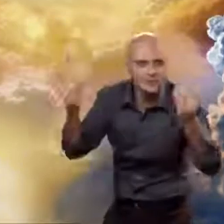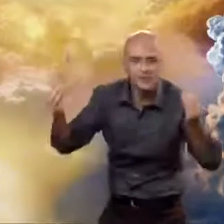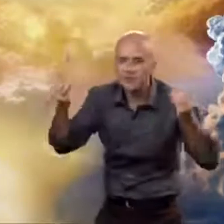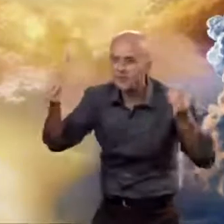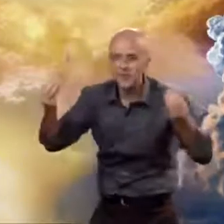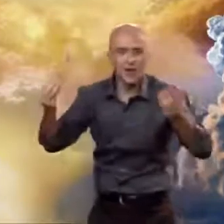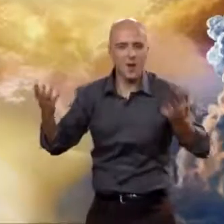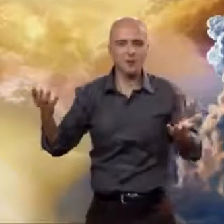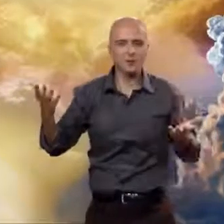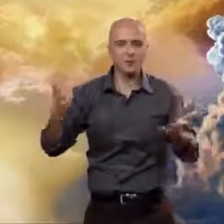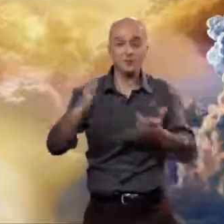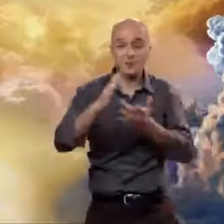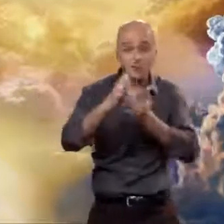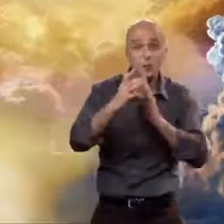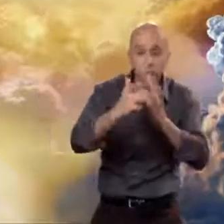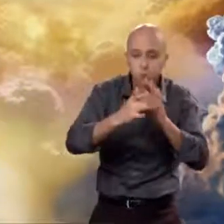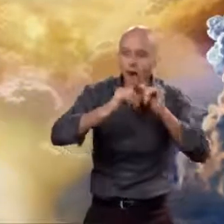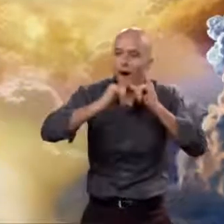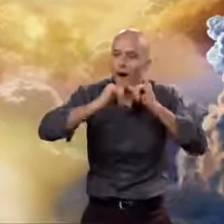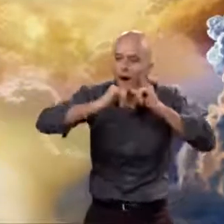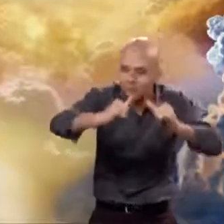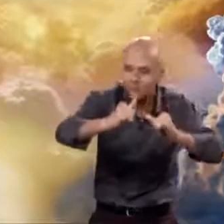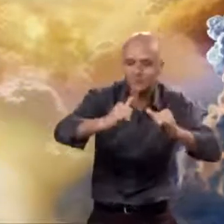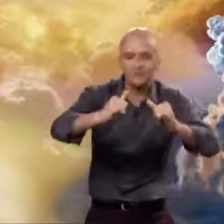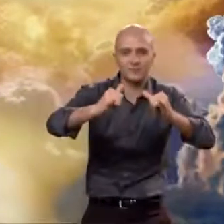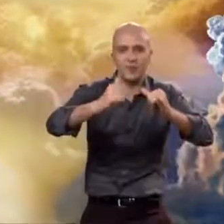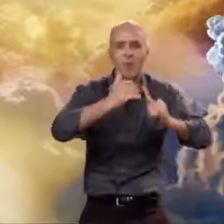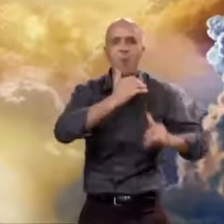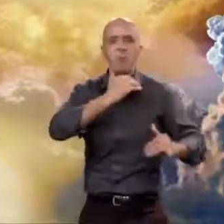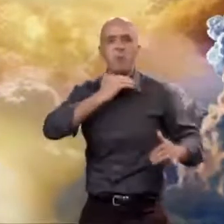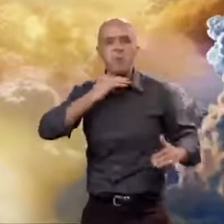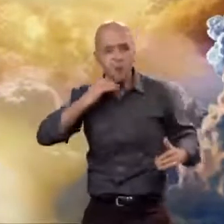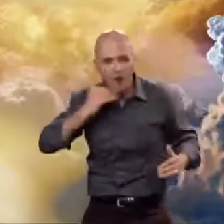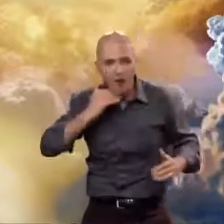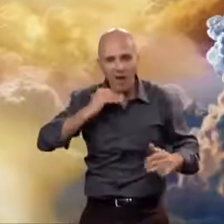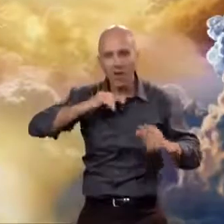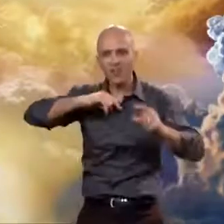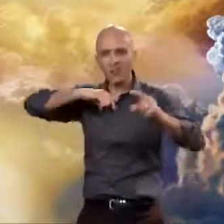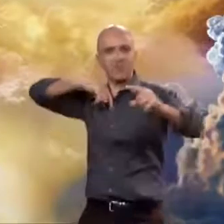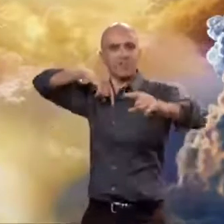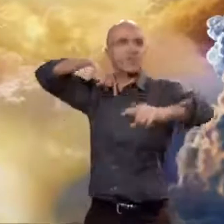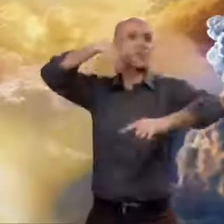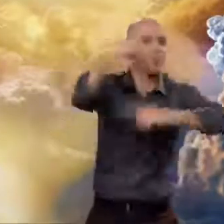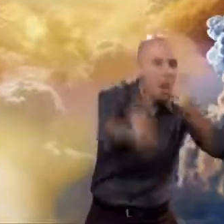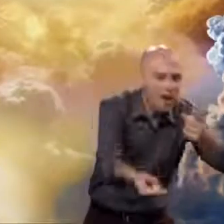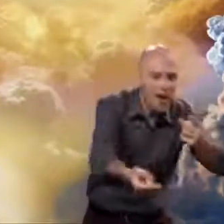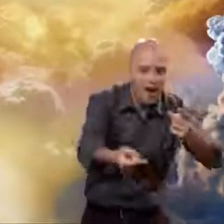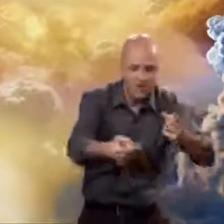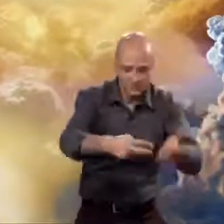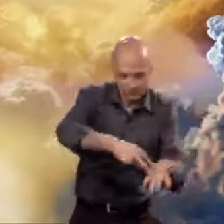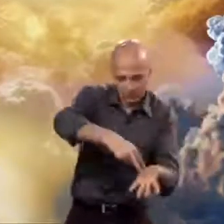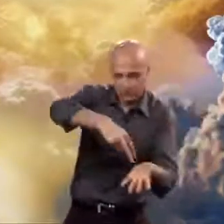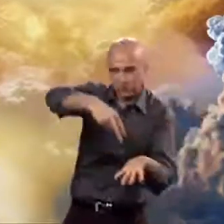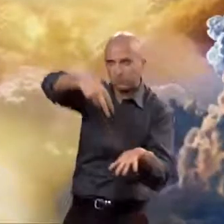Cristo aos discípulos. Quando envia advertências, Deus requer que toda pessoa dotada de raciocínio atenda